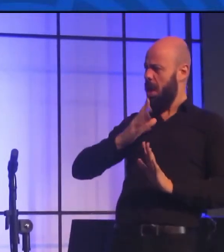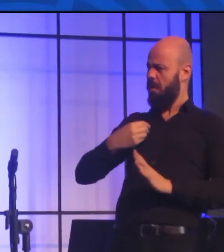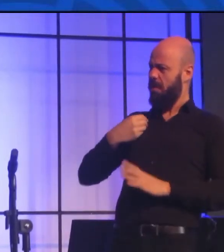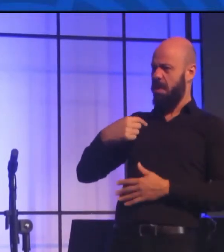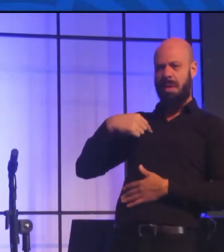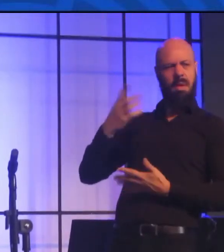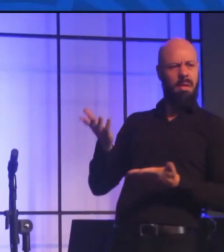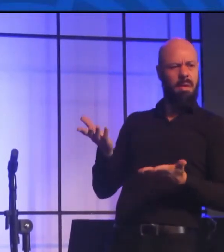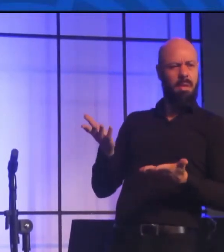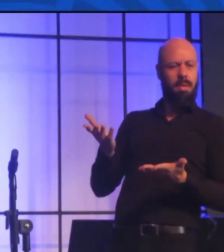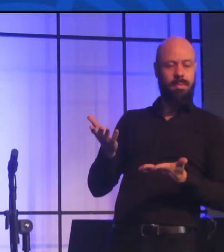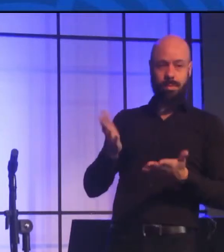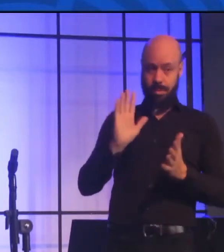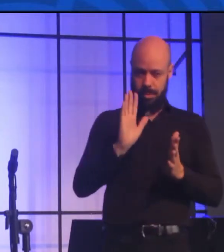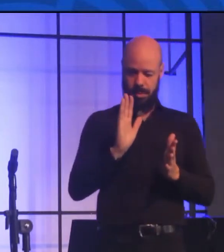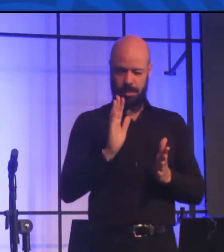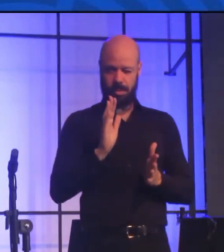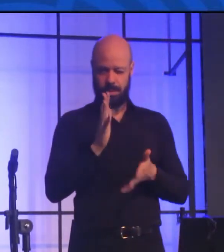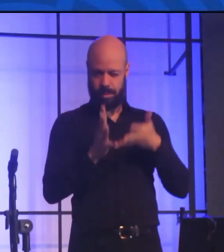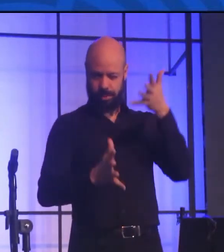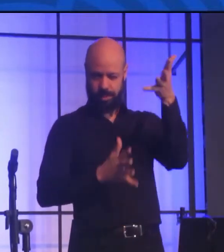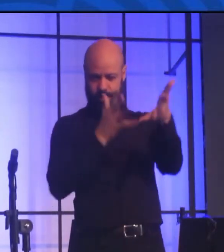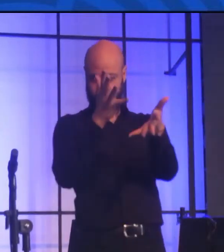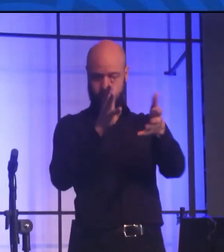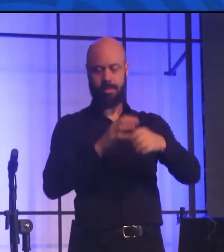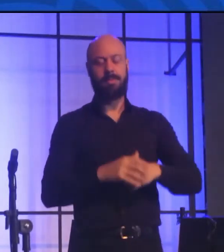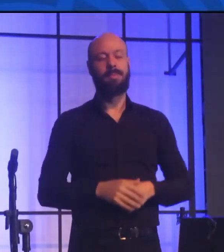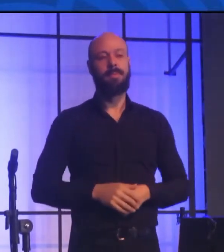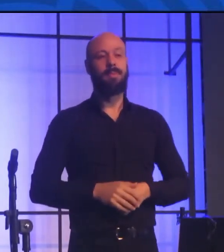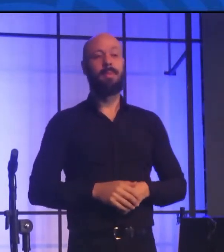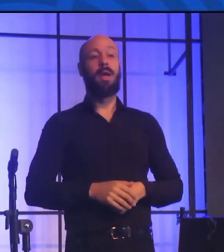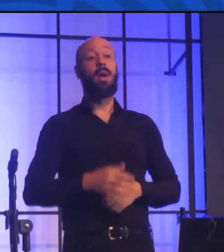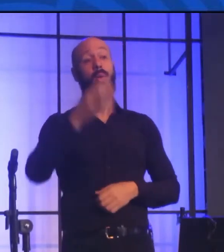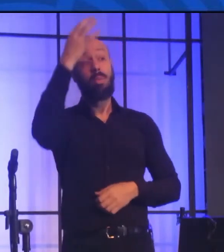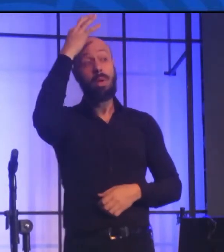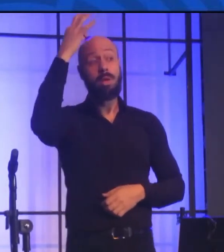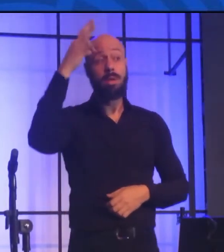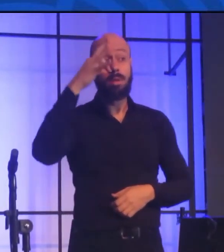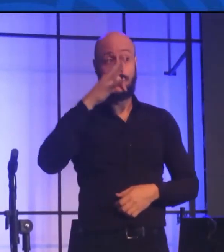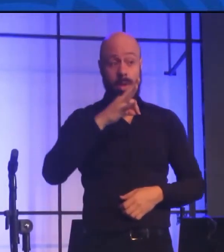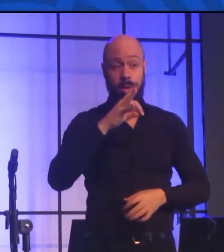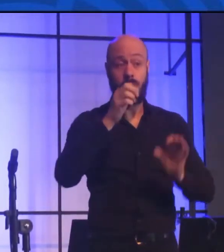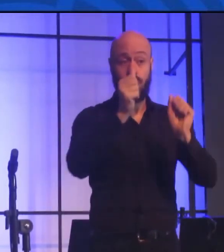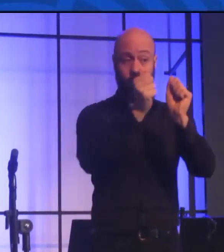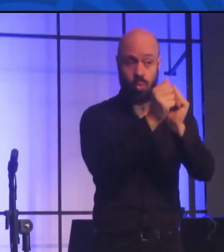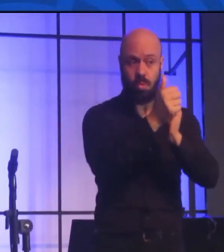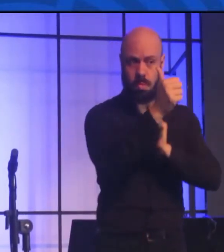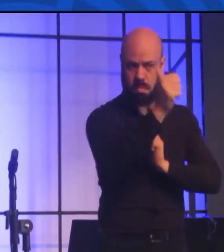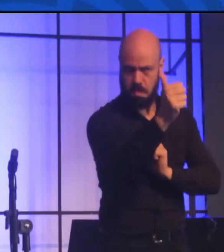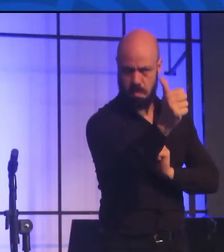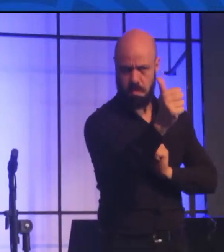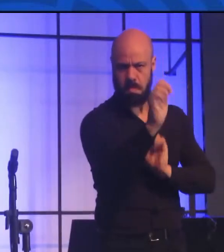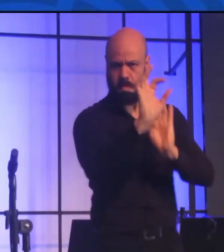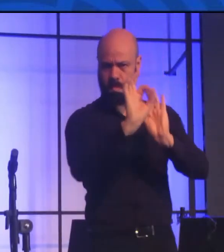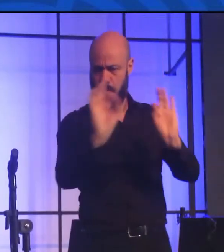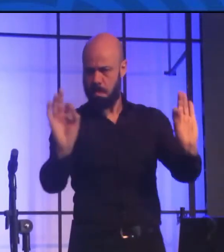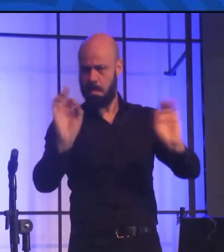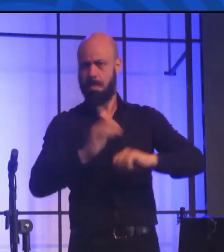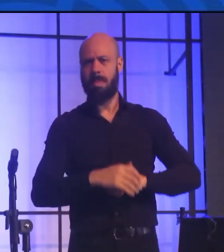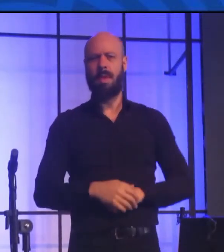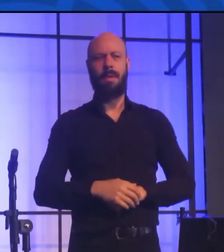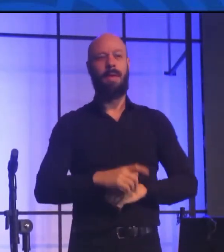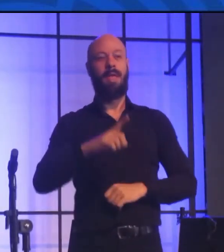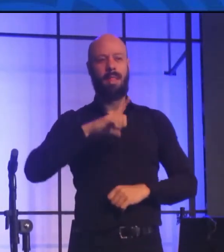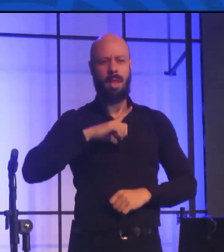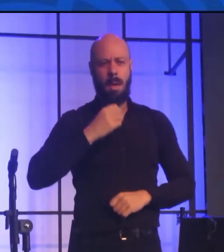para você, que a questão não é que Ele não esteja com você. Não é uma questão de você ter algo, não,